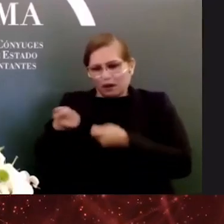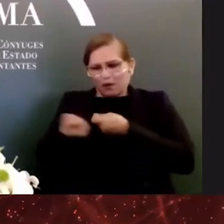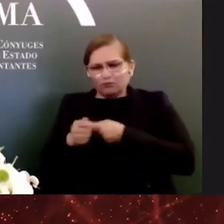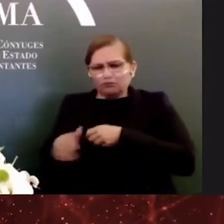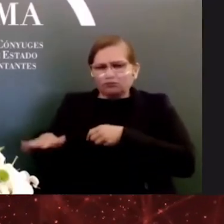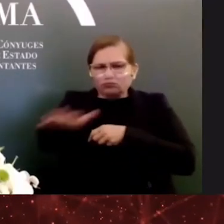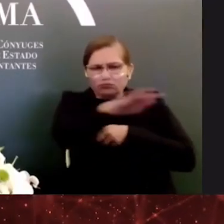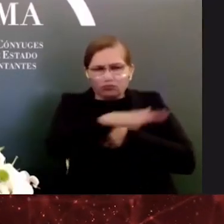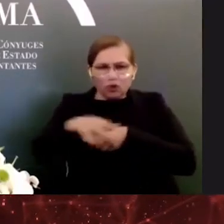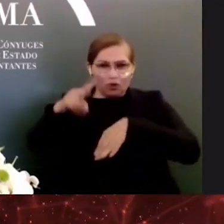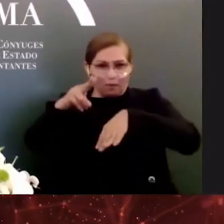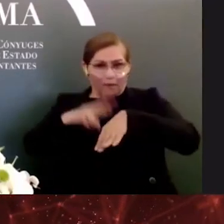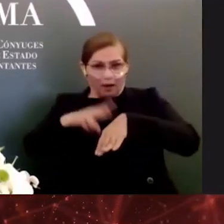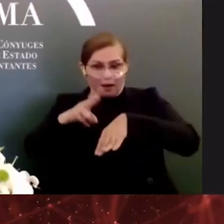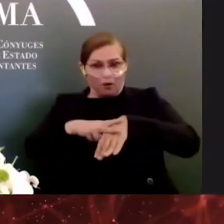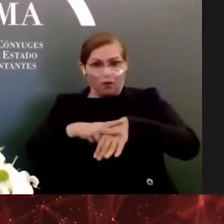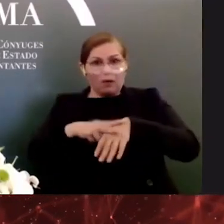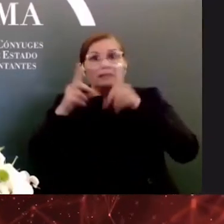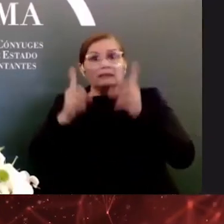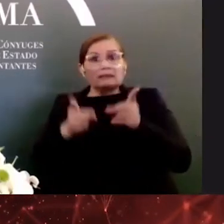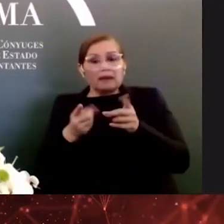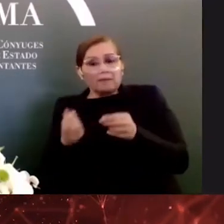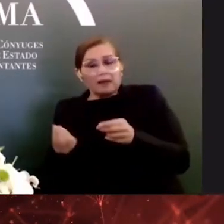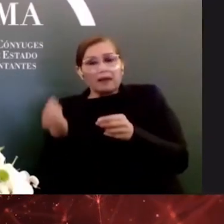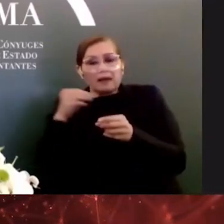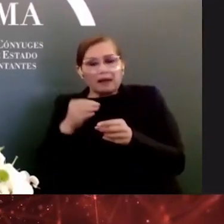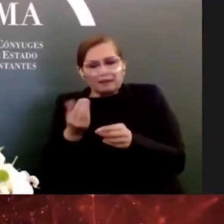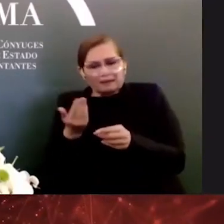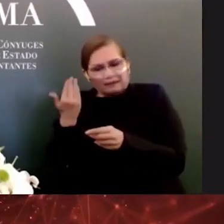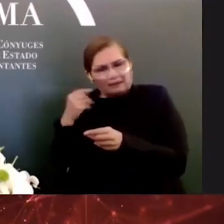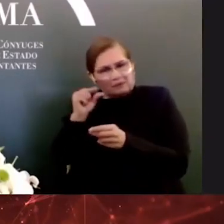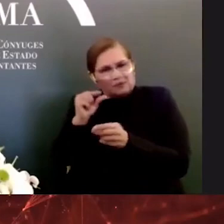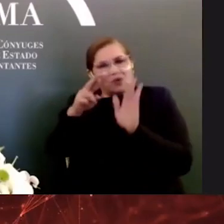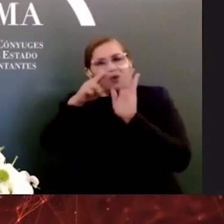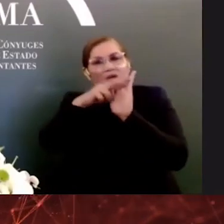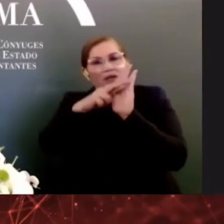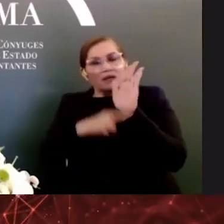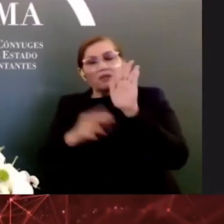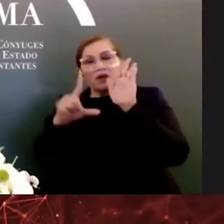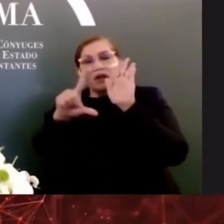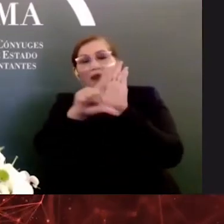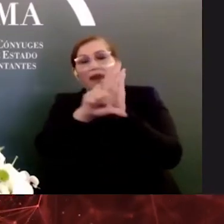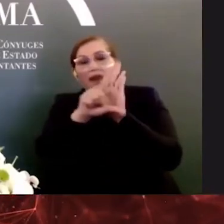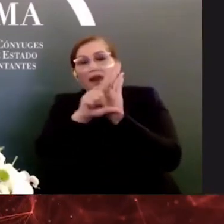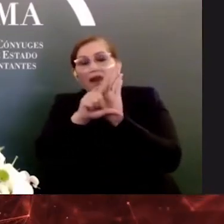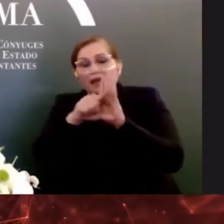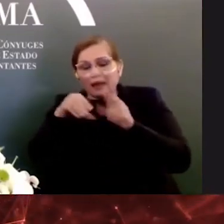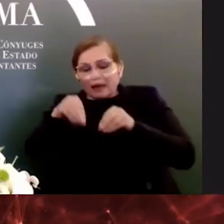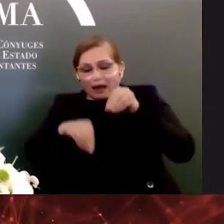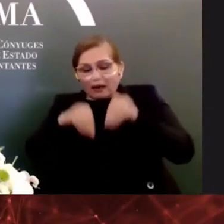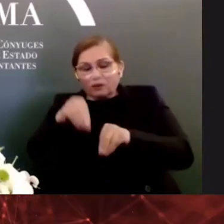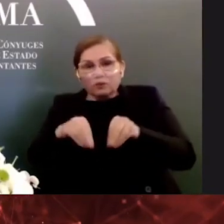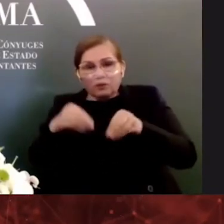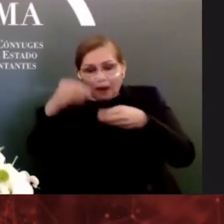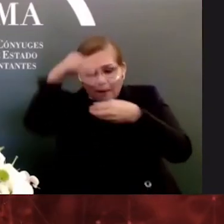país. A esto se agrega la reciente reglamentación de la Ley de la Agricultura